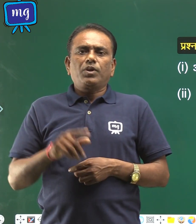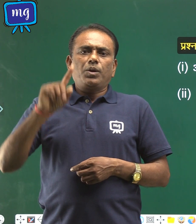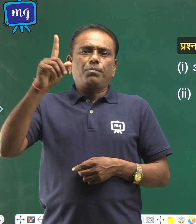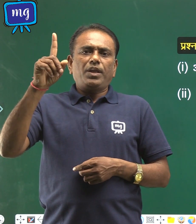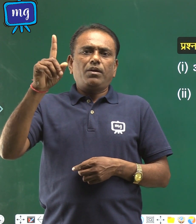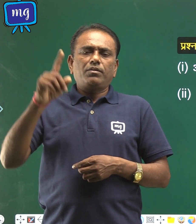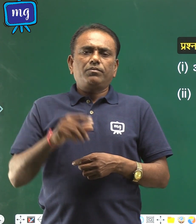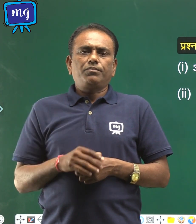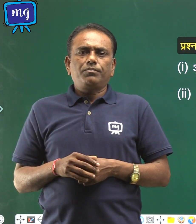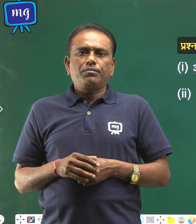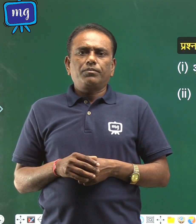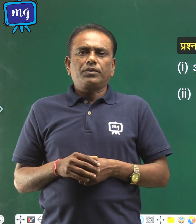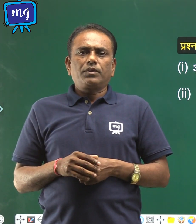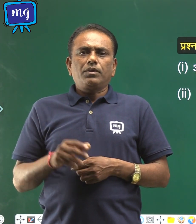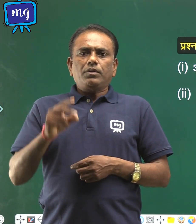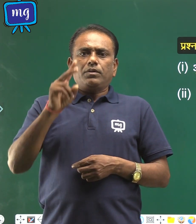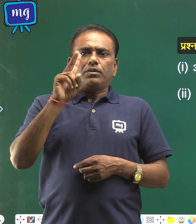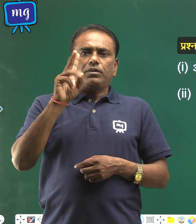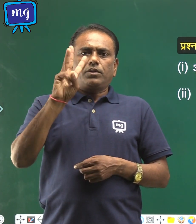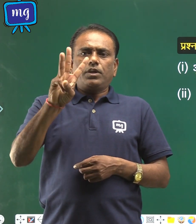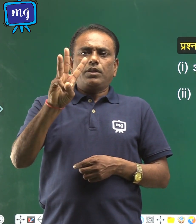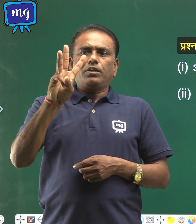पहला 32 मीटर